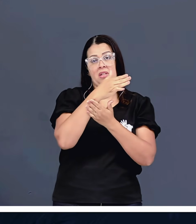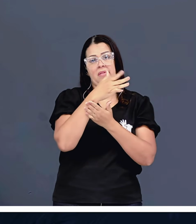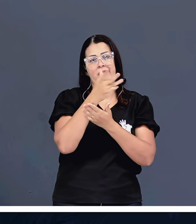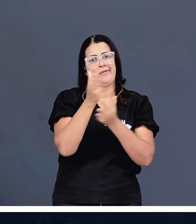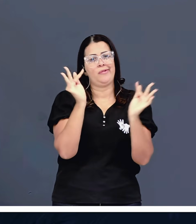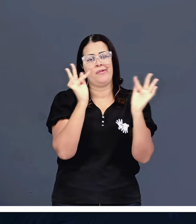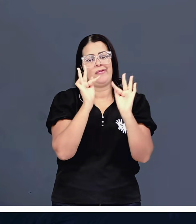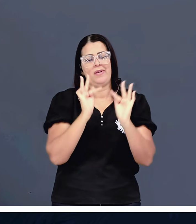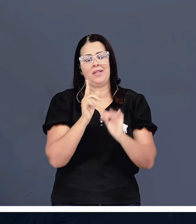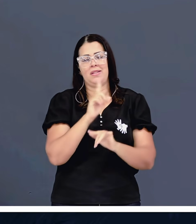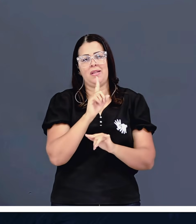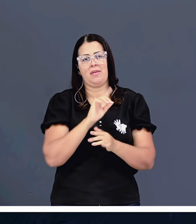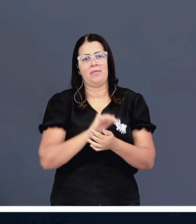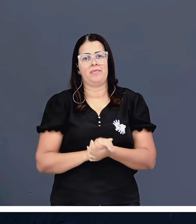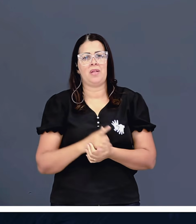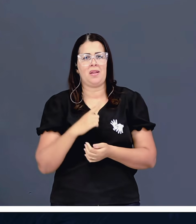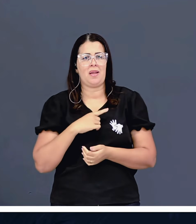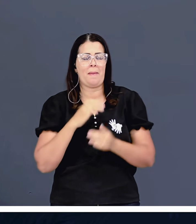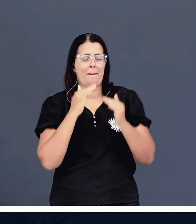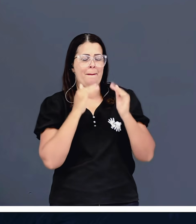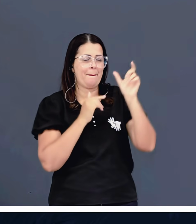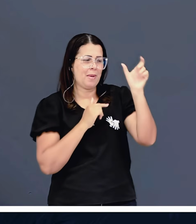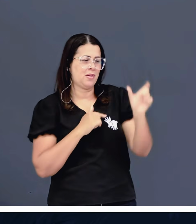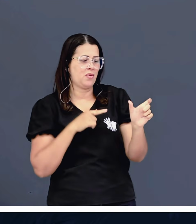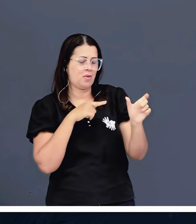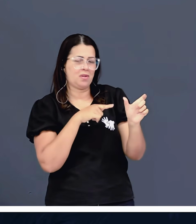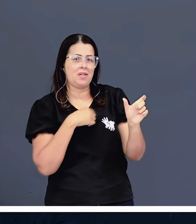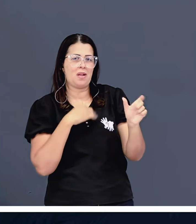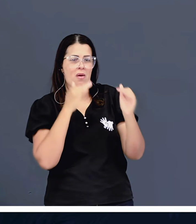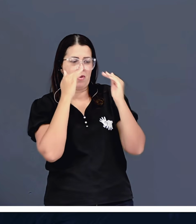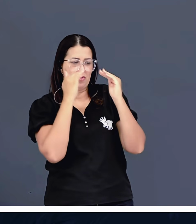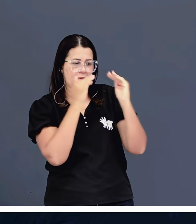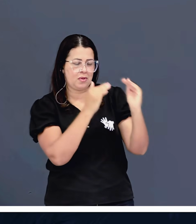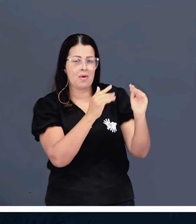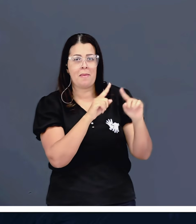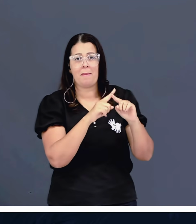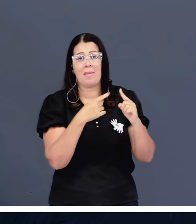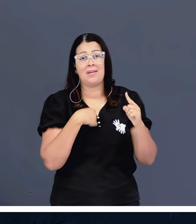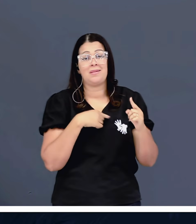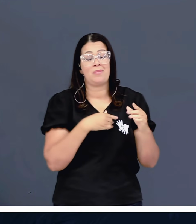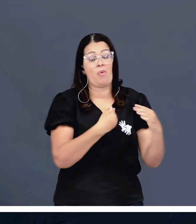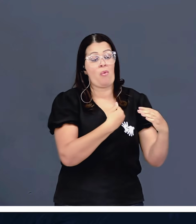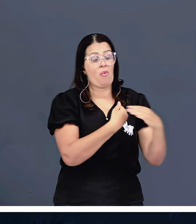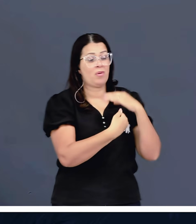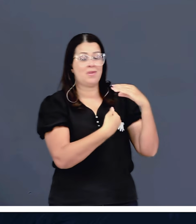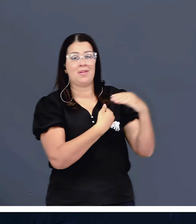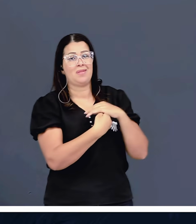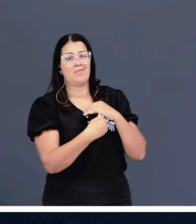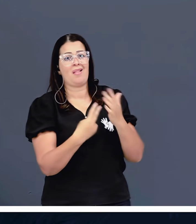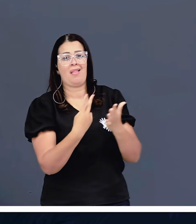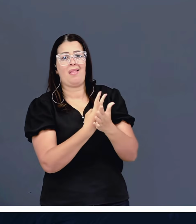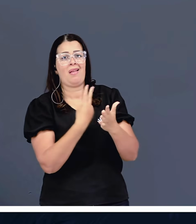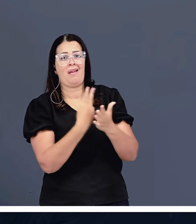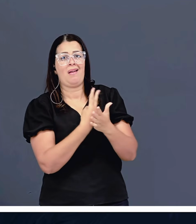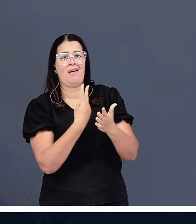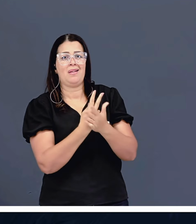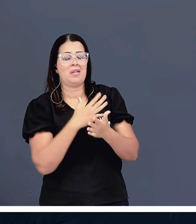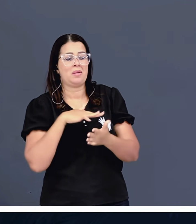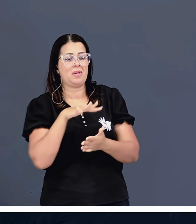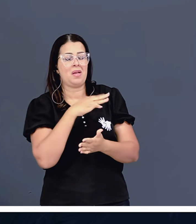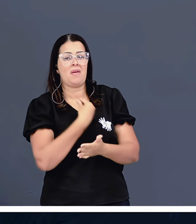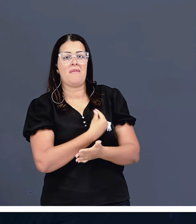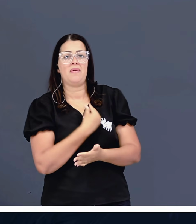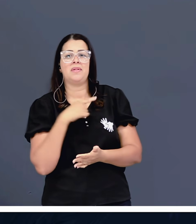honramos, possa ser que a mentalidade daquela pessoa não lhe dê autoridade para nos aconselhar em determinadas áreas da nossa